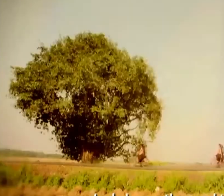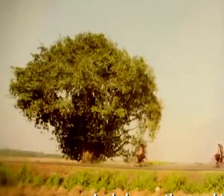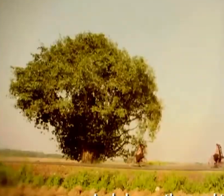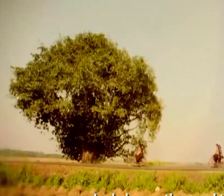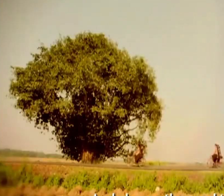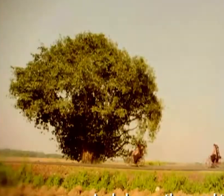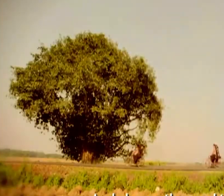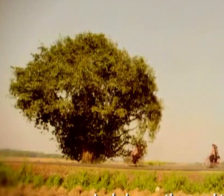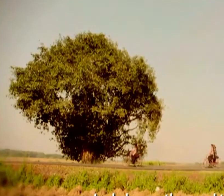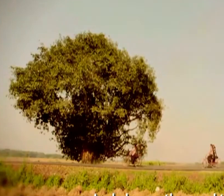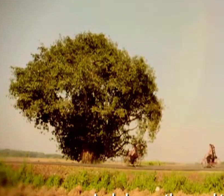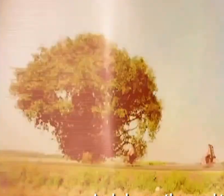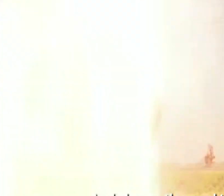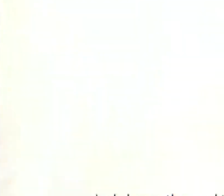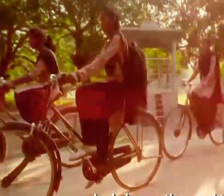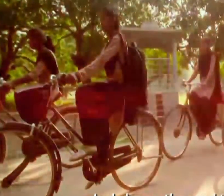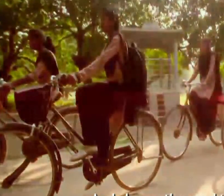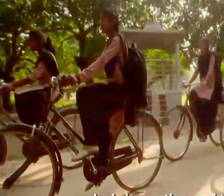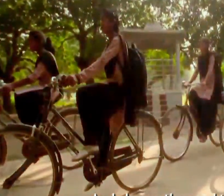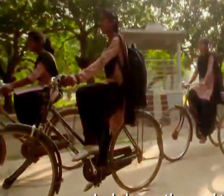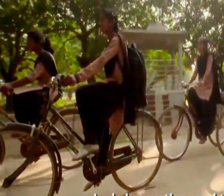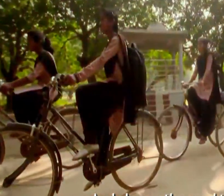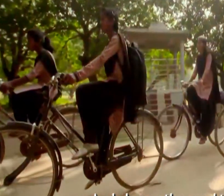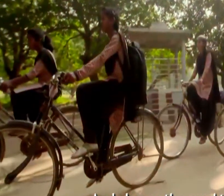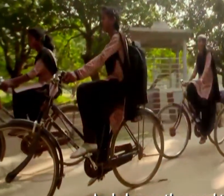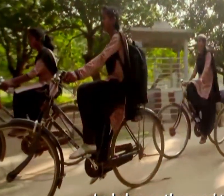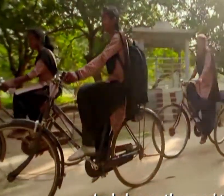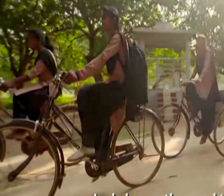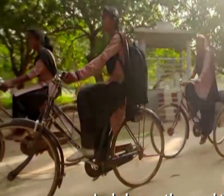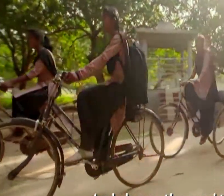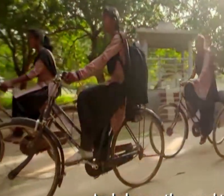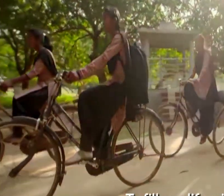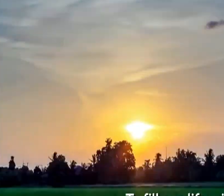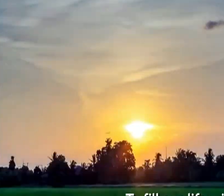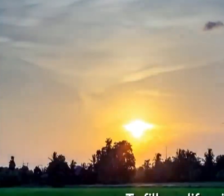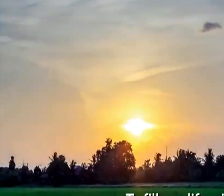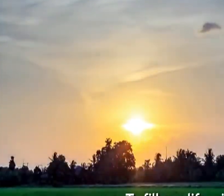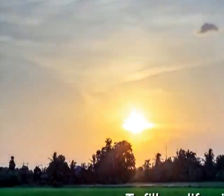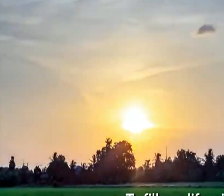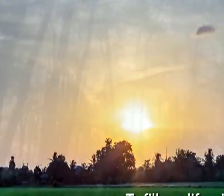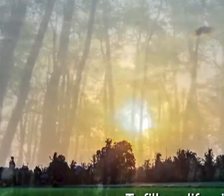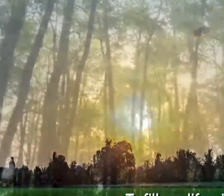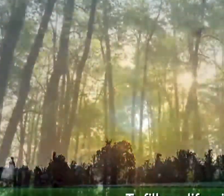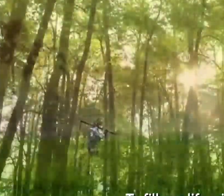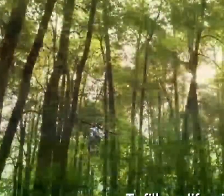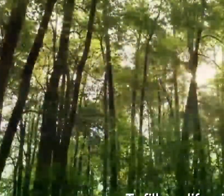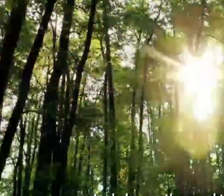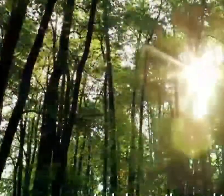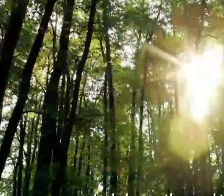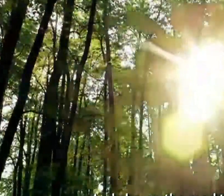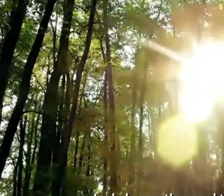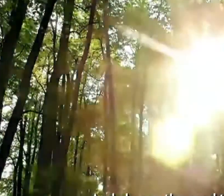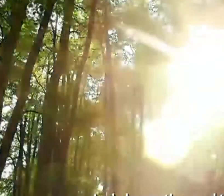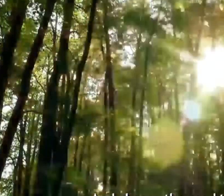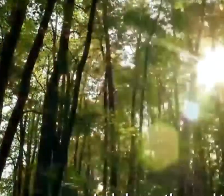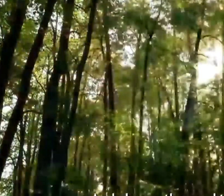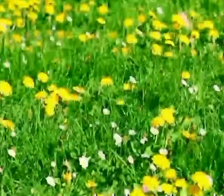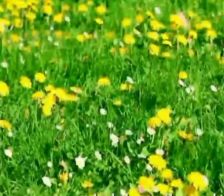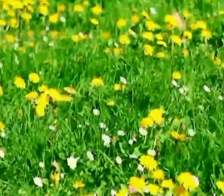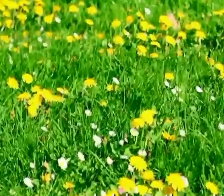अपना रास्ता स्वयं चुने। जीवन ये प्रकाशित करने, राहों को